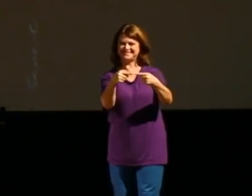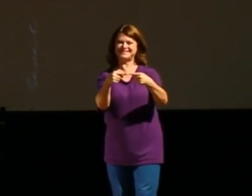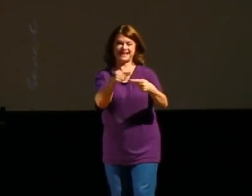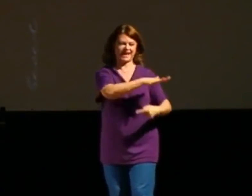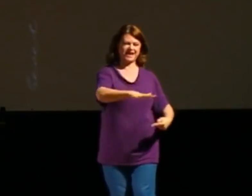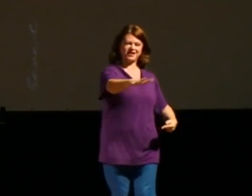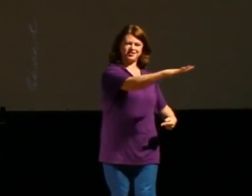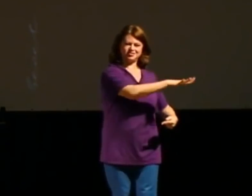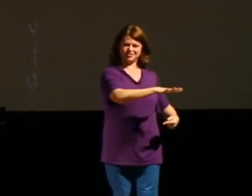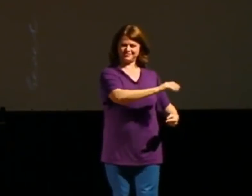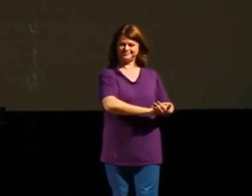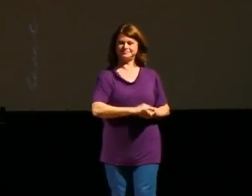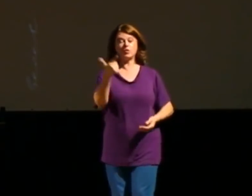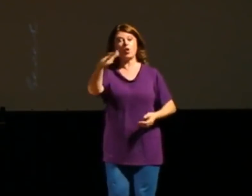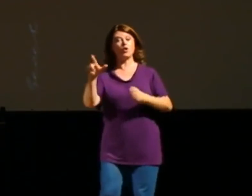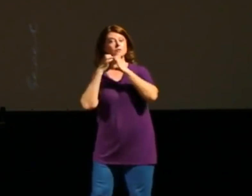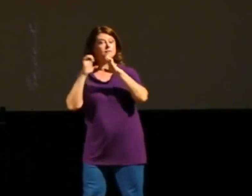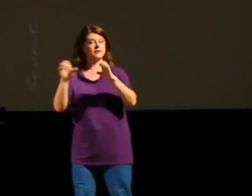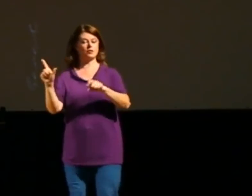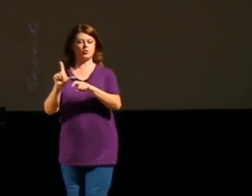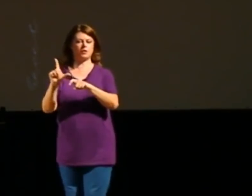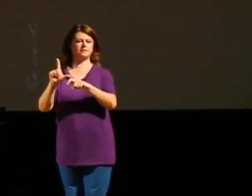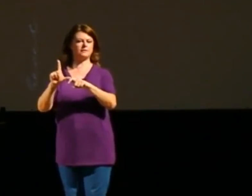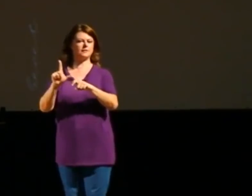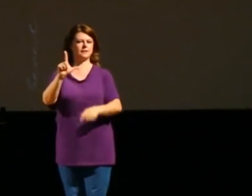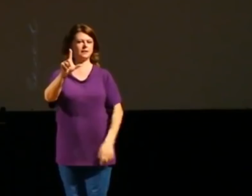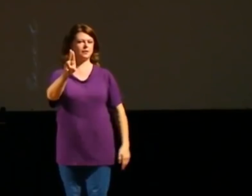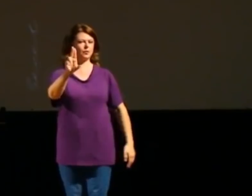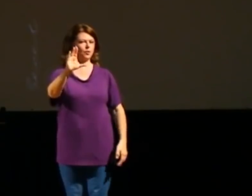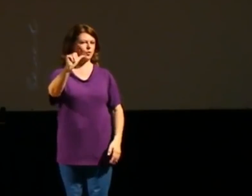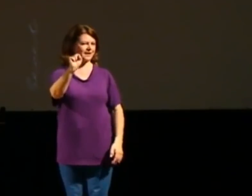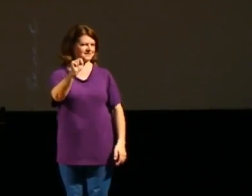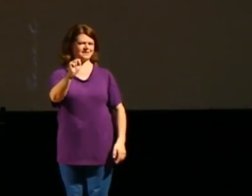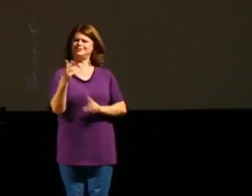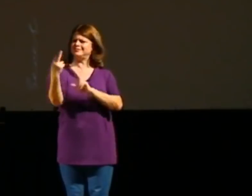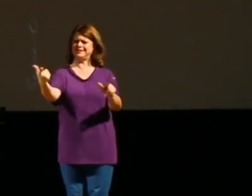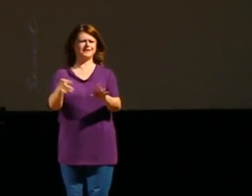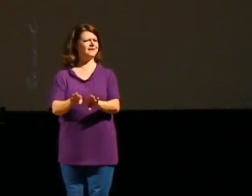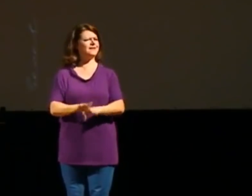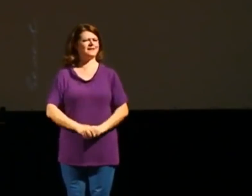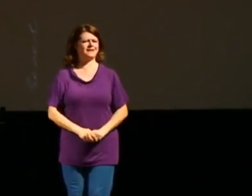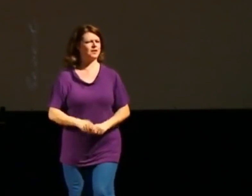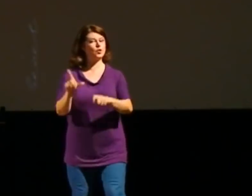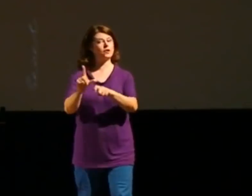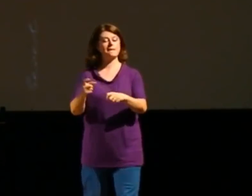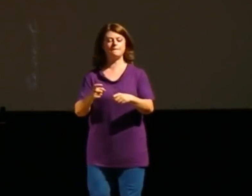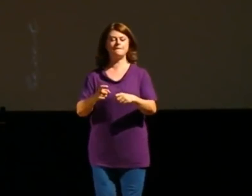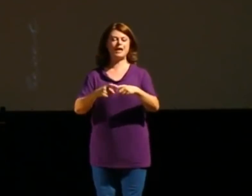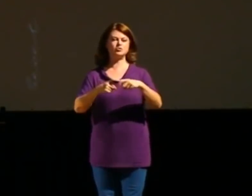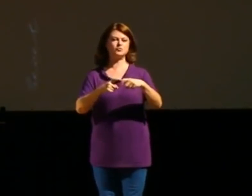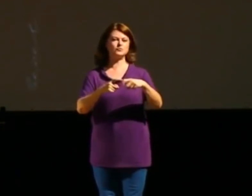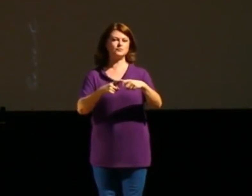O Evangelho de Lucas, ele é diferente porque Lucas era médico. E ele fica impressionado com a maneira como